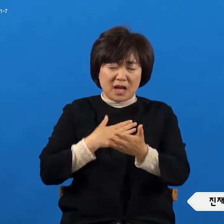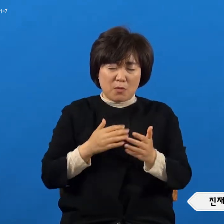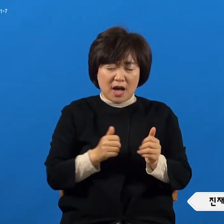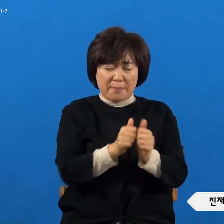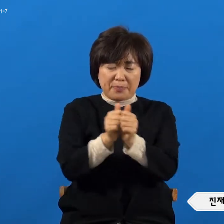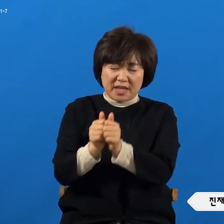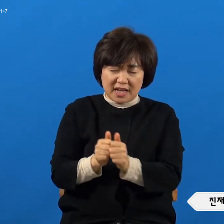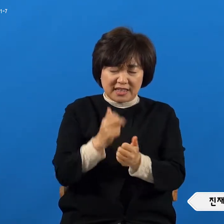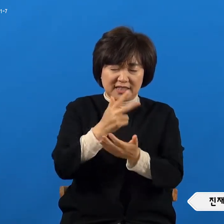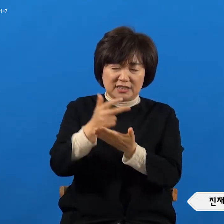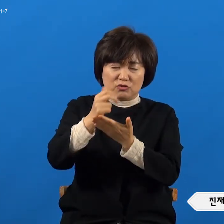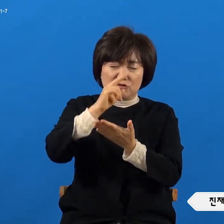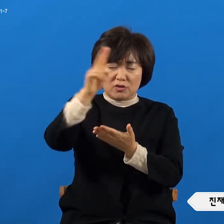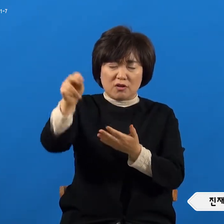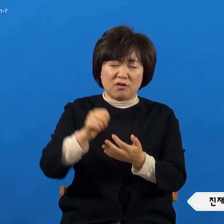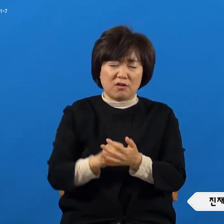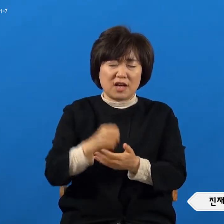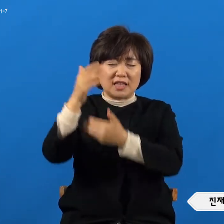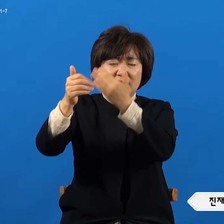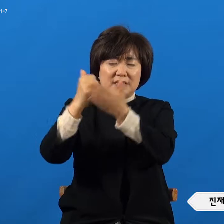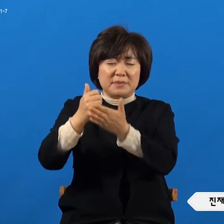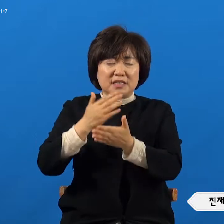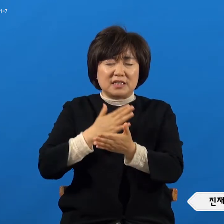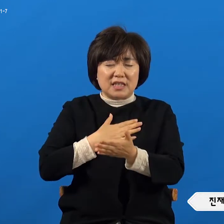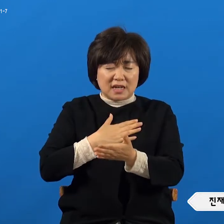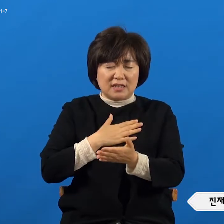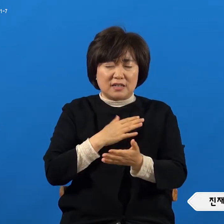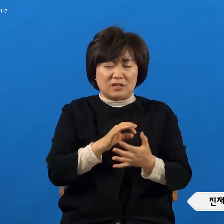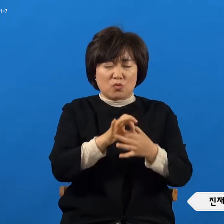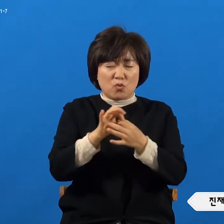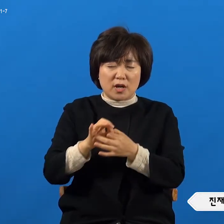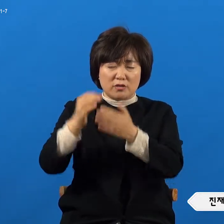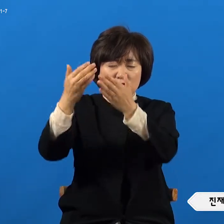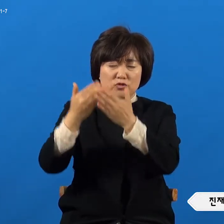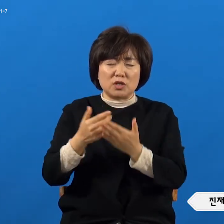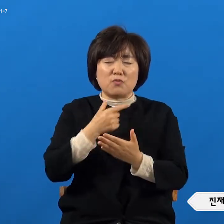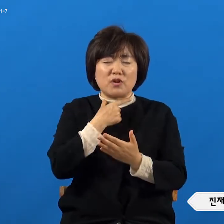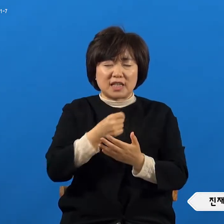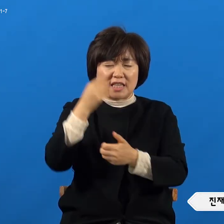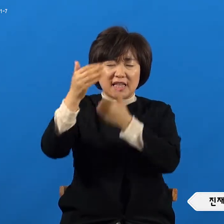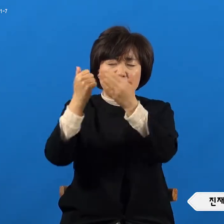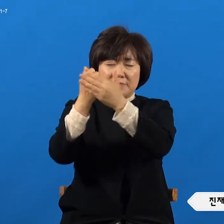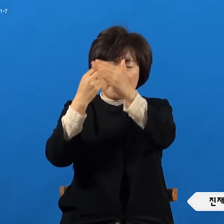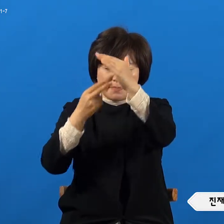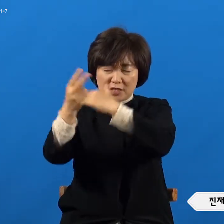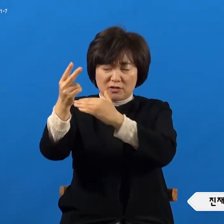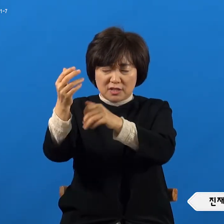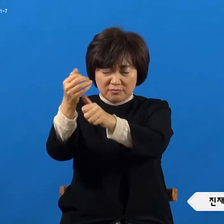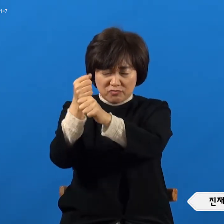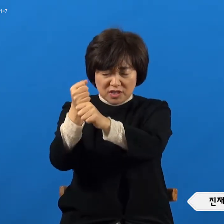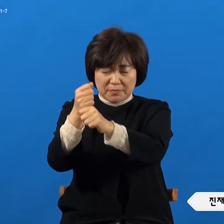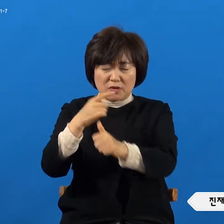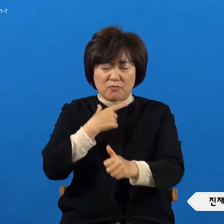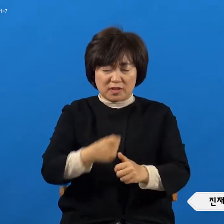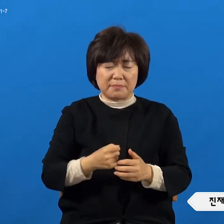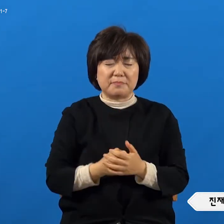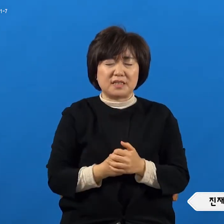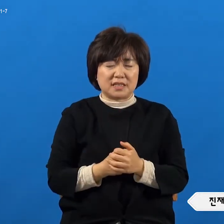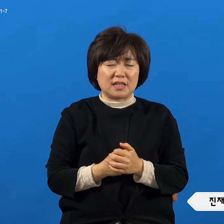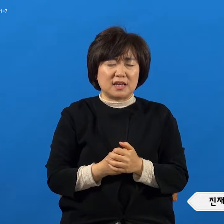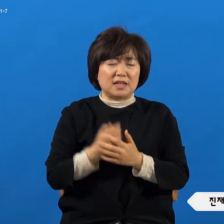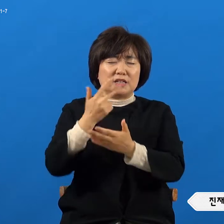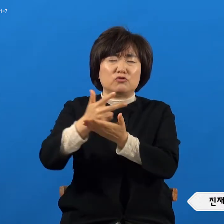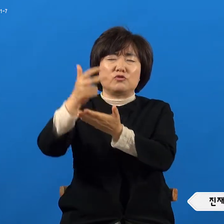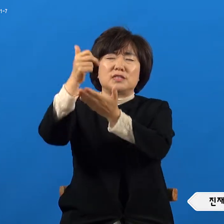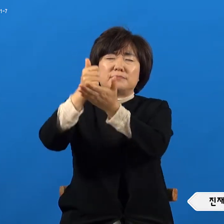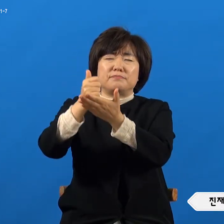주님, 하나님이 우리를 통해서 주시고자 하시는 하나님의 비전을 붙잡기를 원합니다.